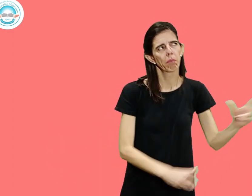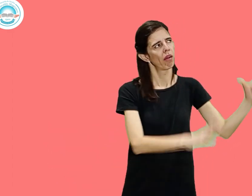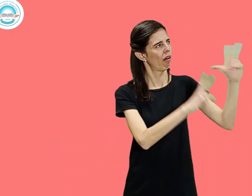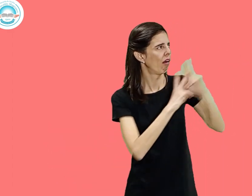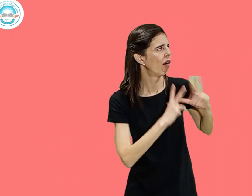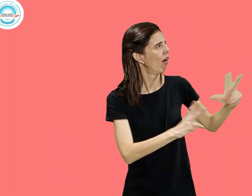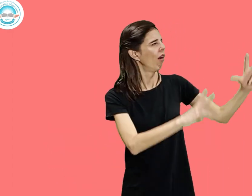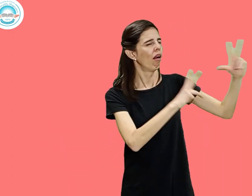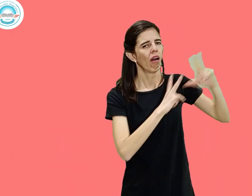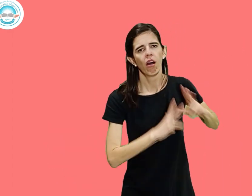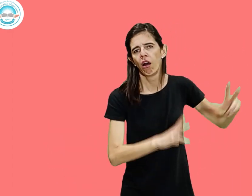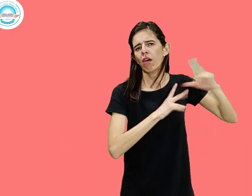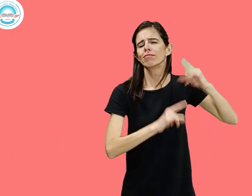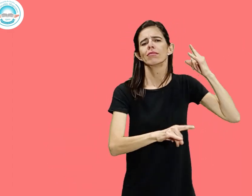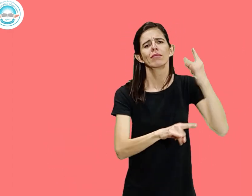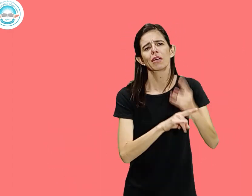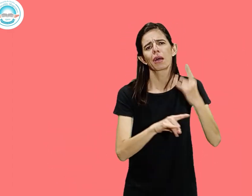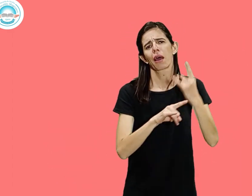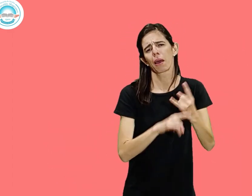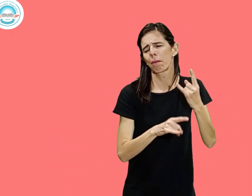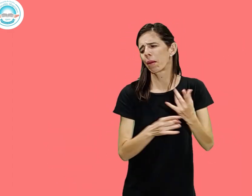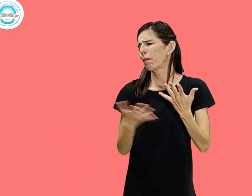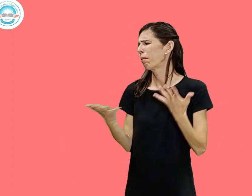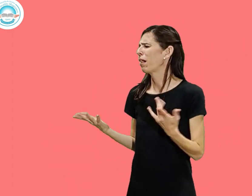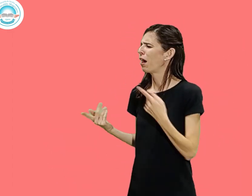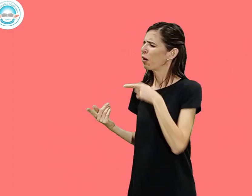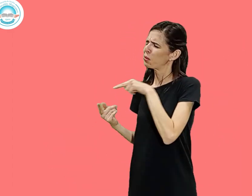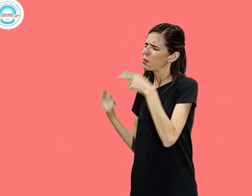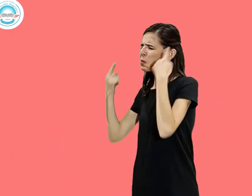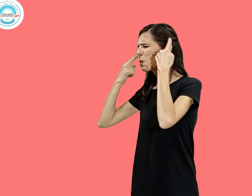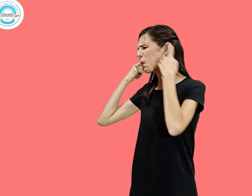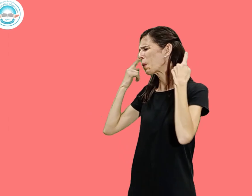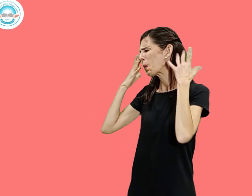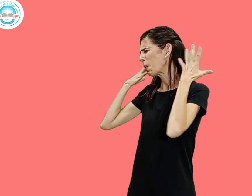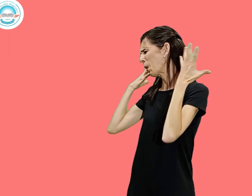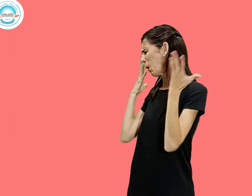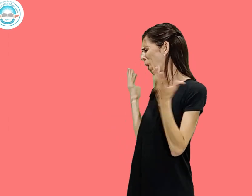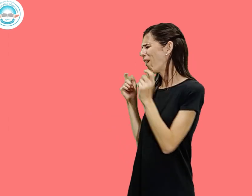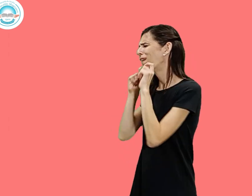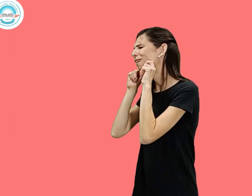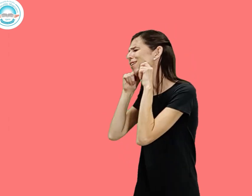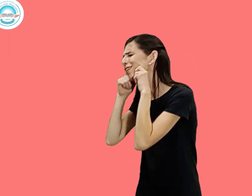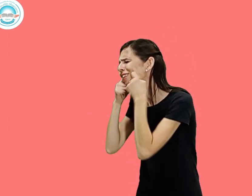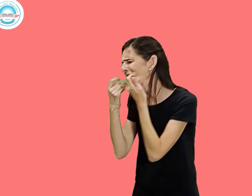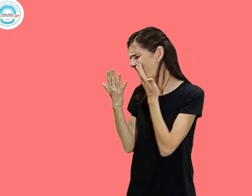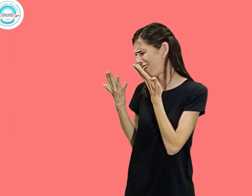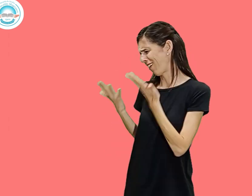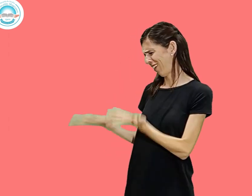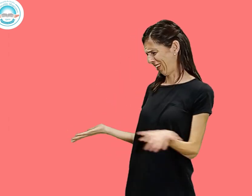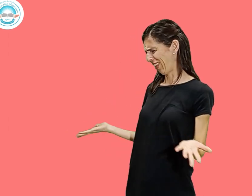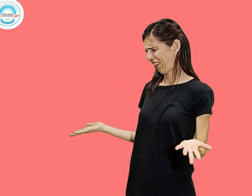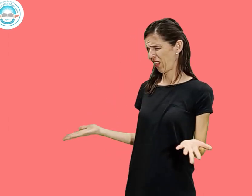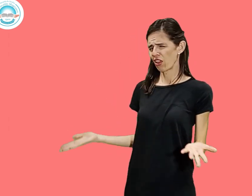horribles mi papá siempre me dice lo mismo pero si son lindos tus